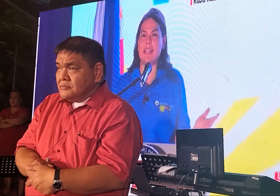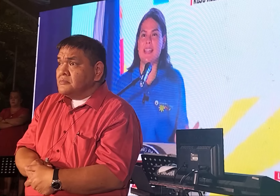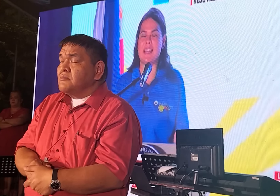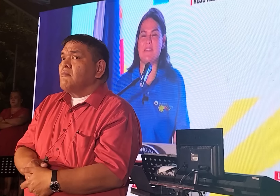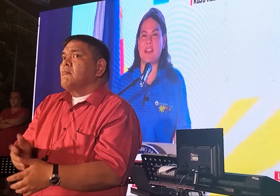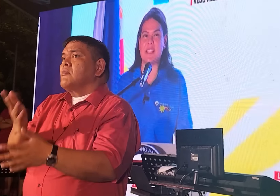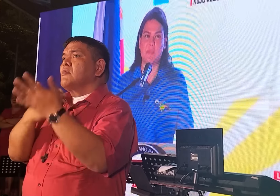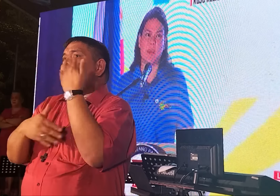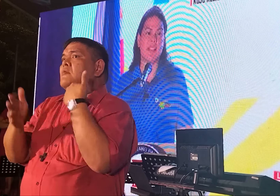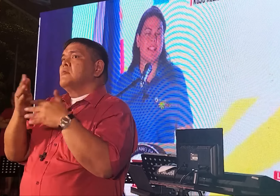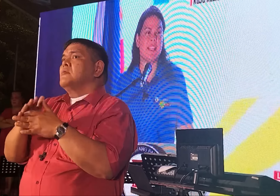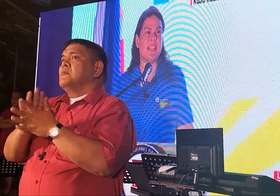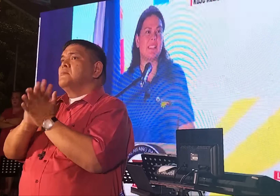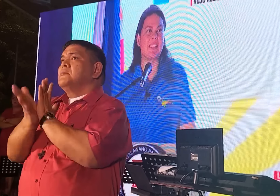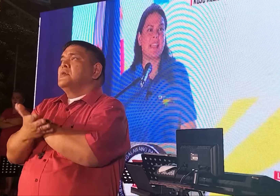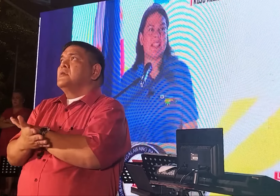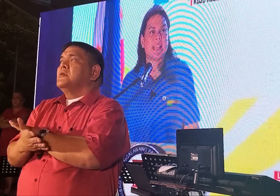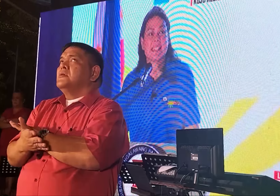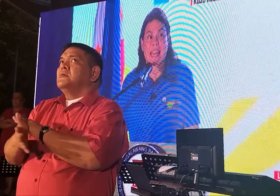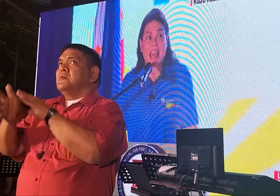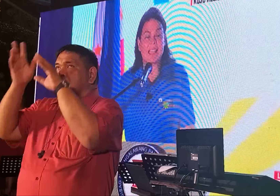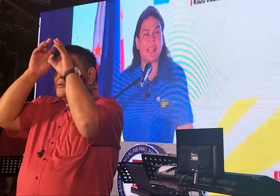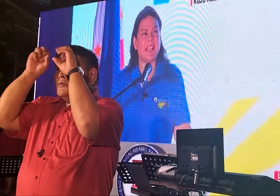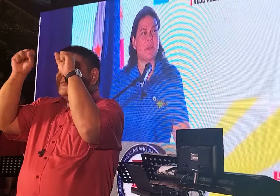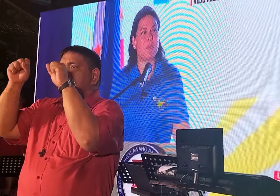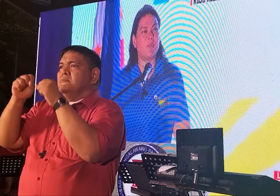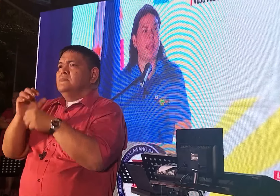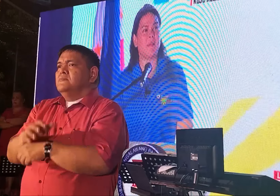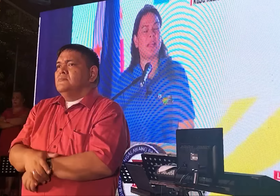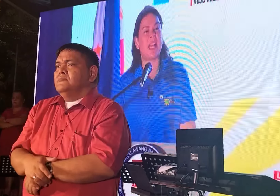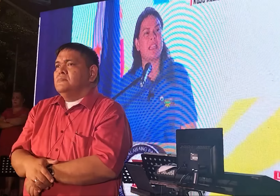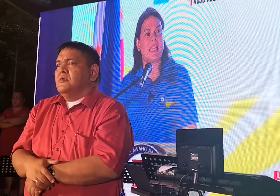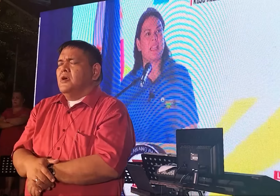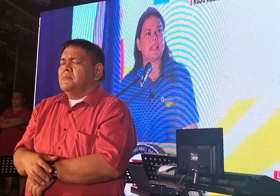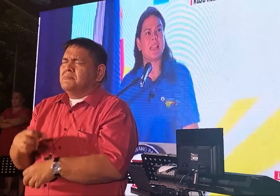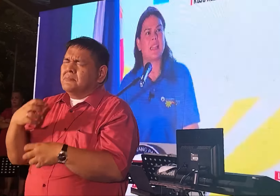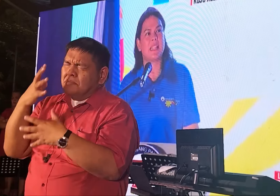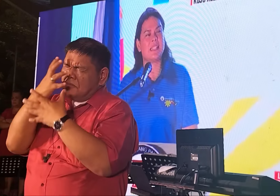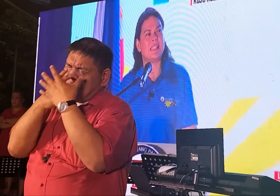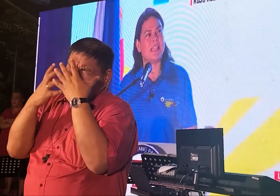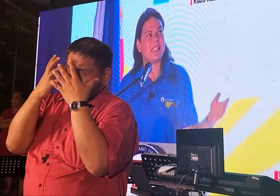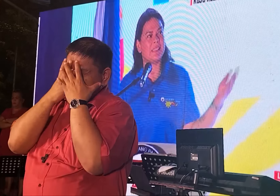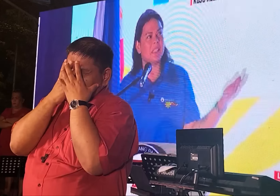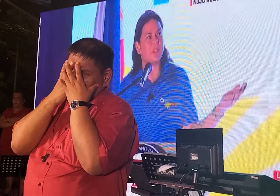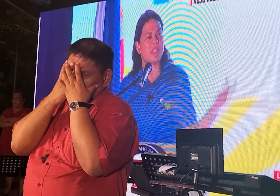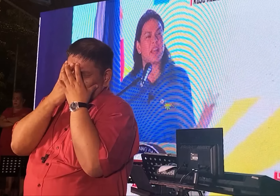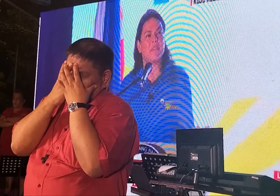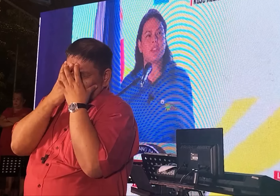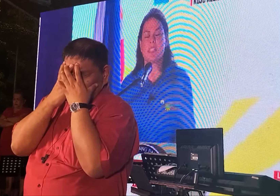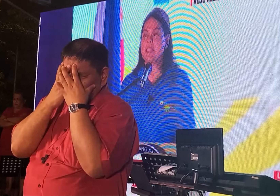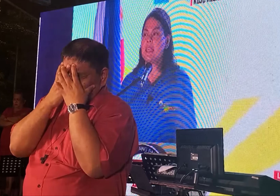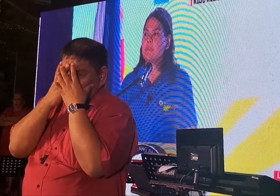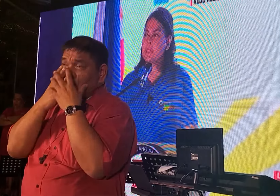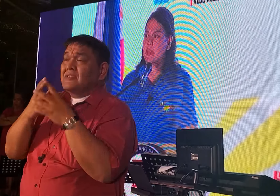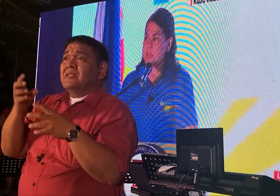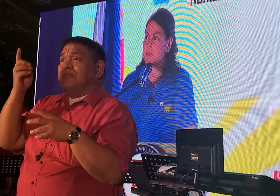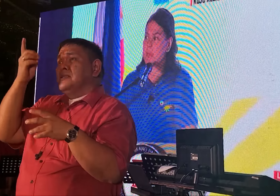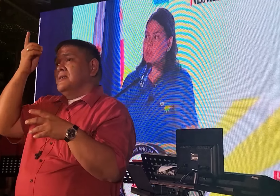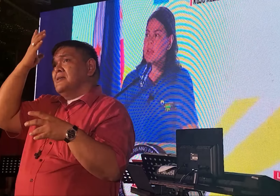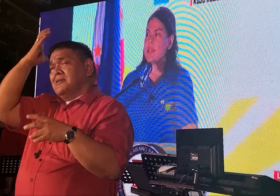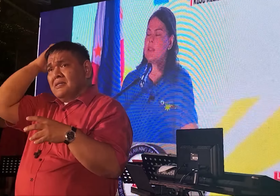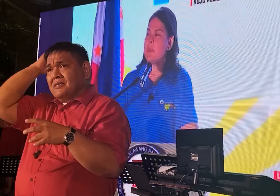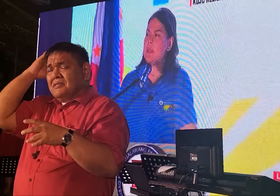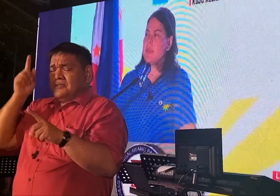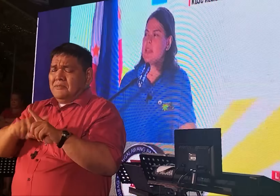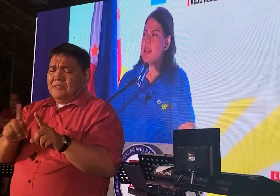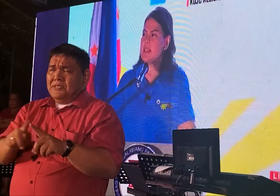Noong ako ay naging Vice President, isa sa lagi na problema natin, hindi lang dito sa Davao City, but sa iba't